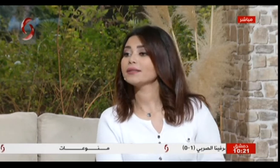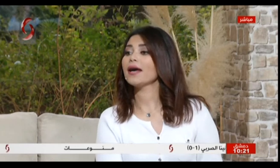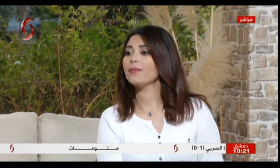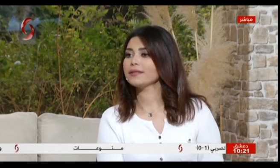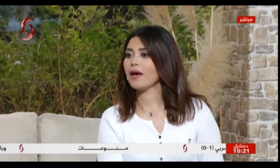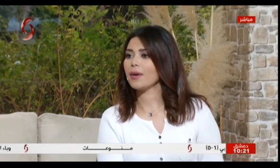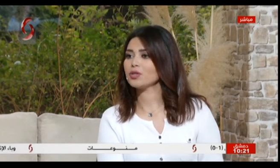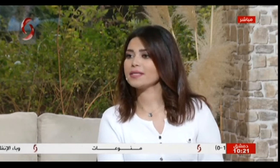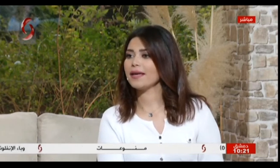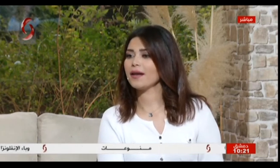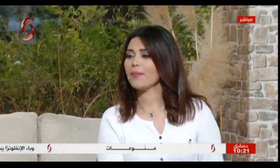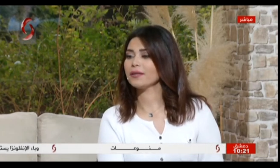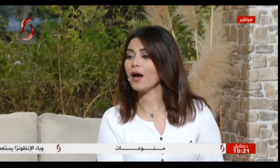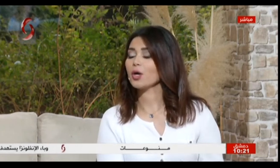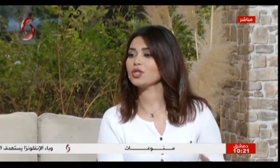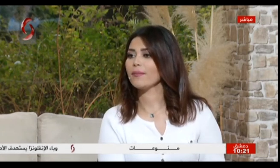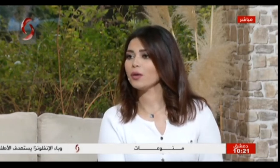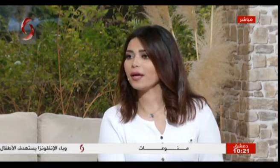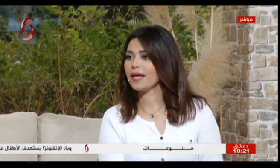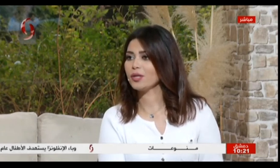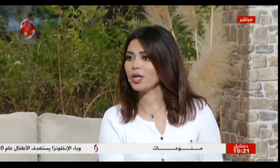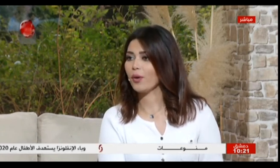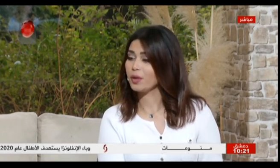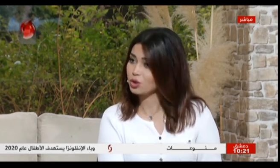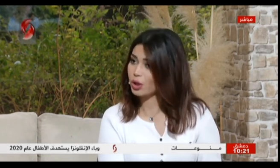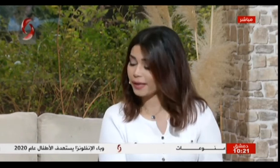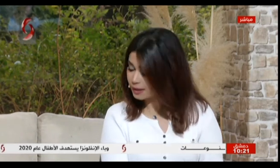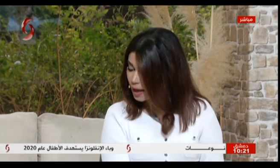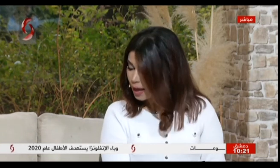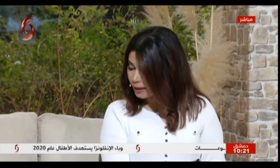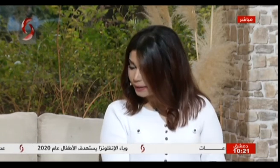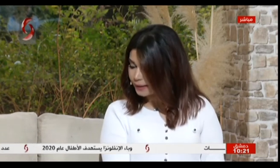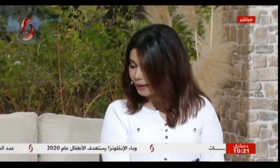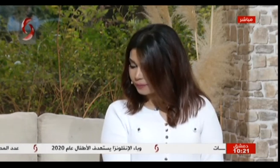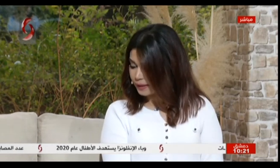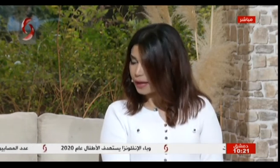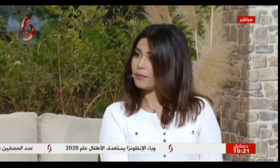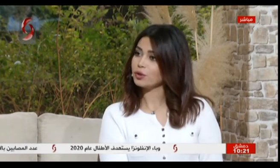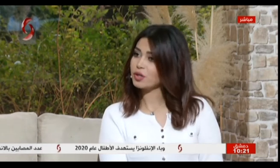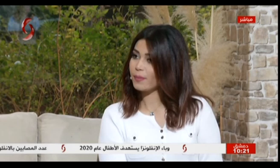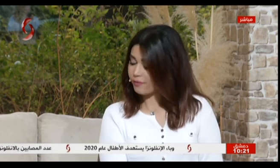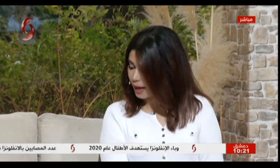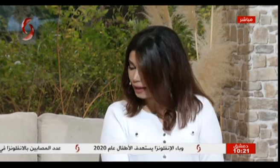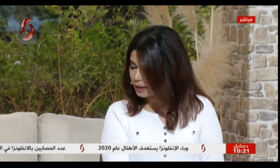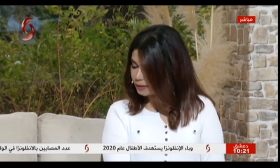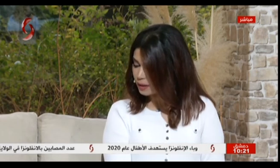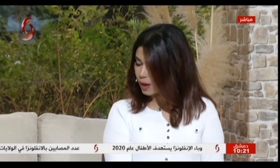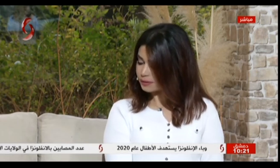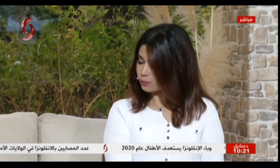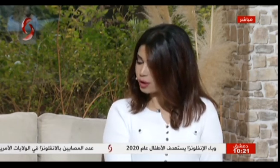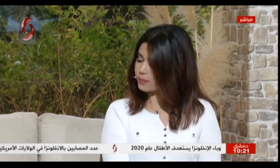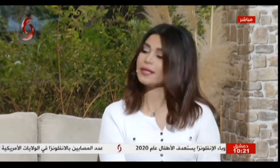اول طالبه ماجستير بتناقش بلغه الاشاره، وبدنا نشكر اكيد يلي كانت معنا المترجمه فرح